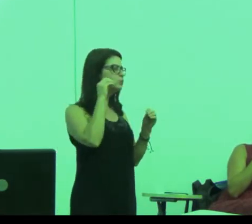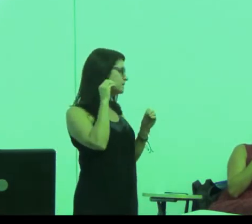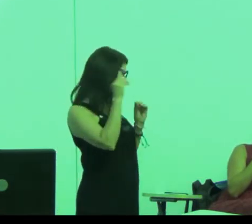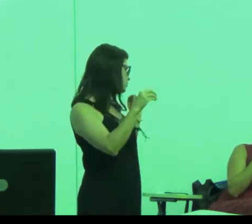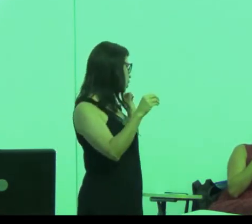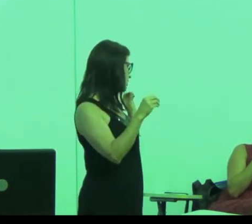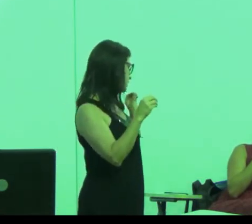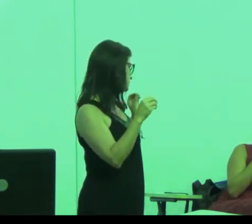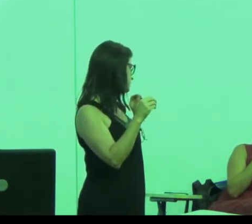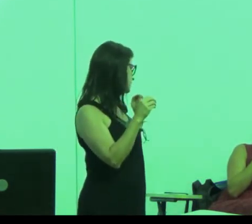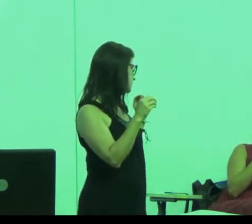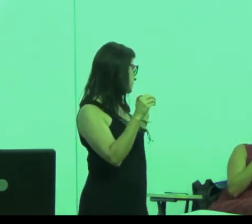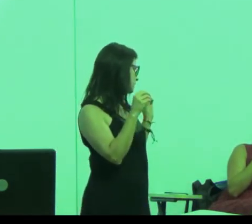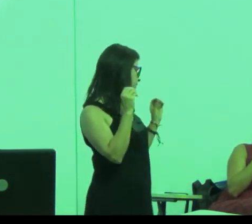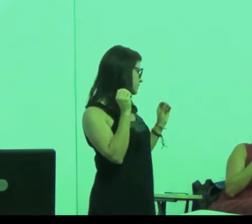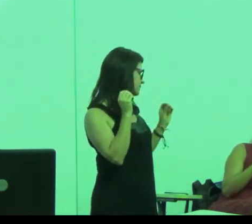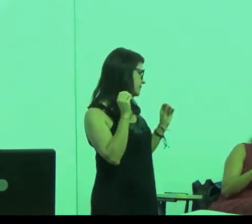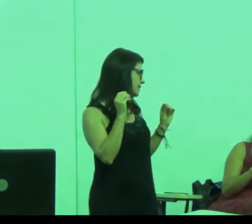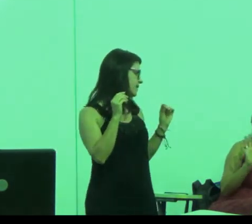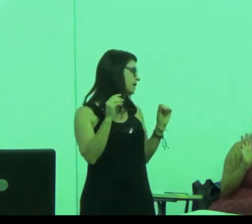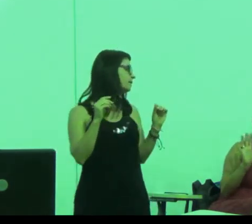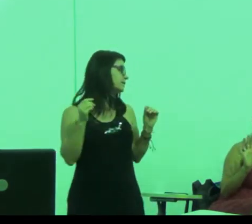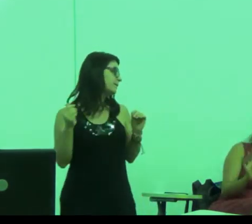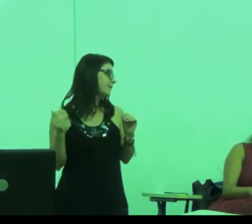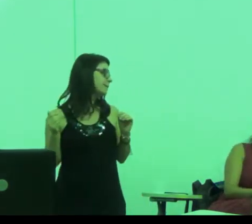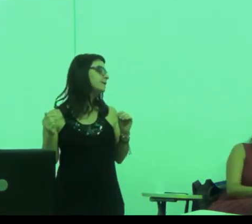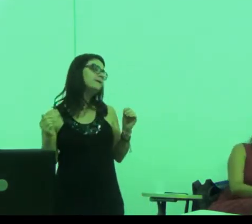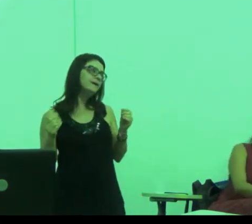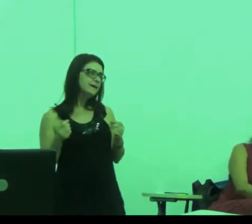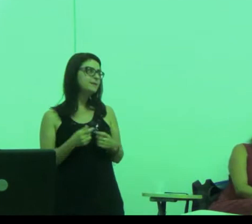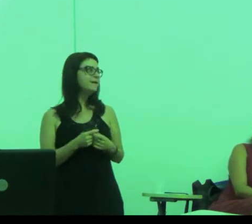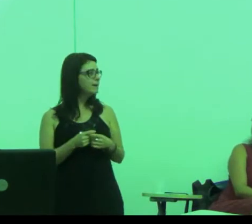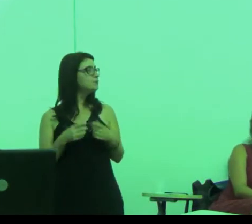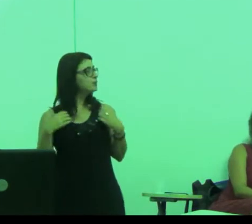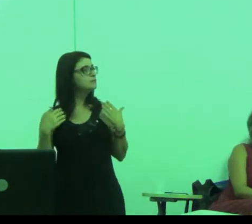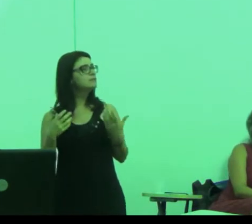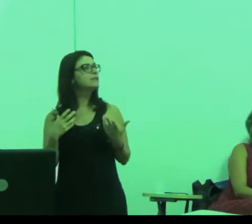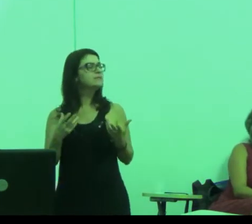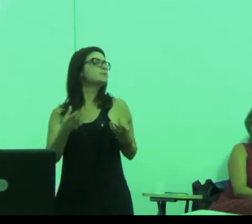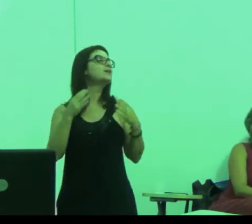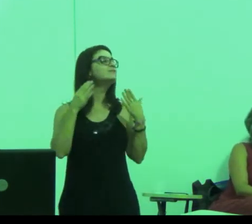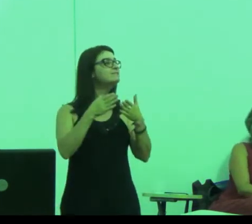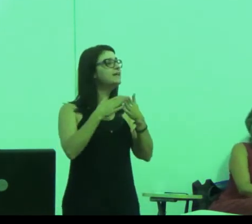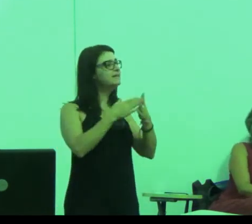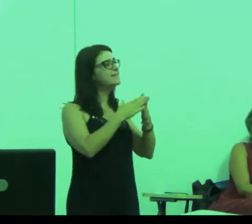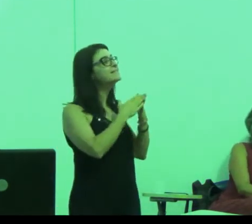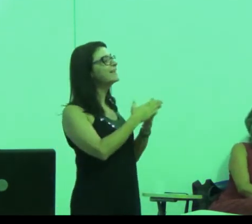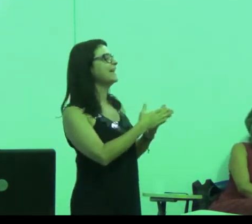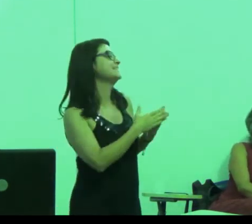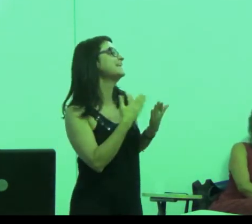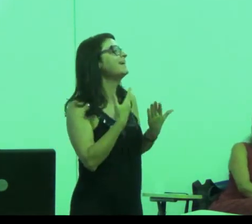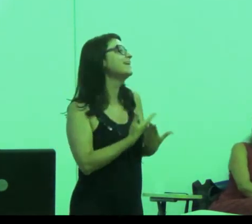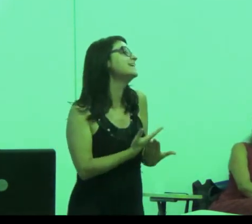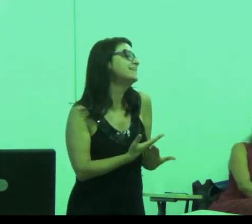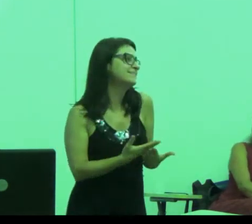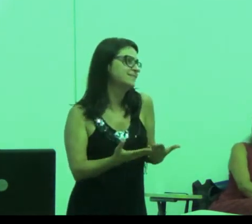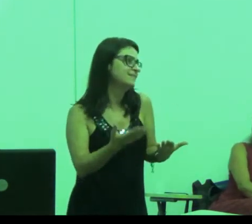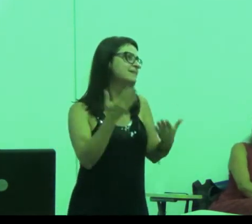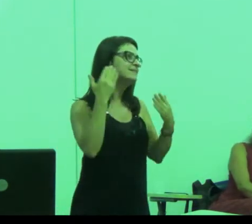mais teórica. Não sei, você também. Porque você vai, o que você quer? Você quer a clareza.